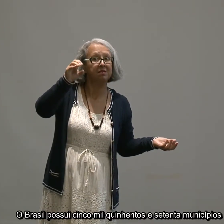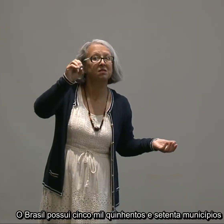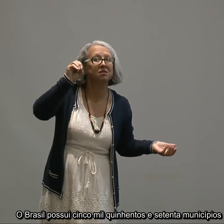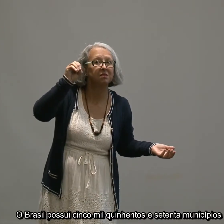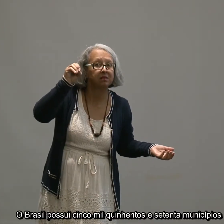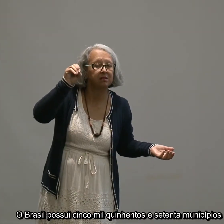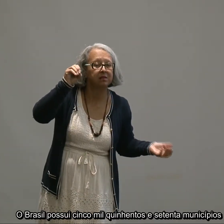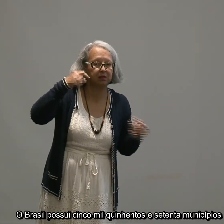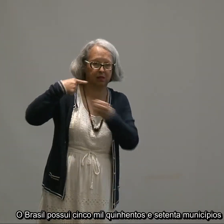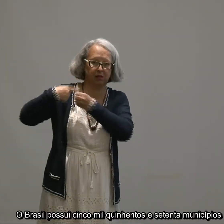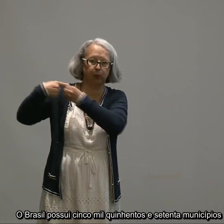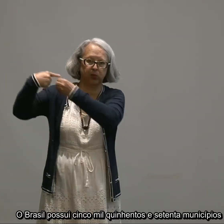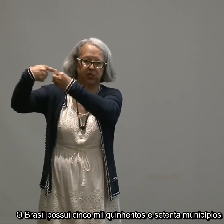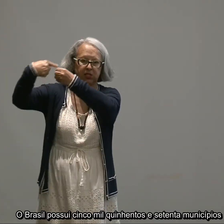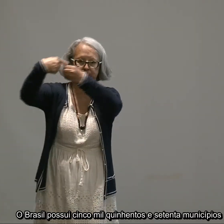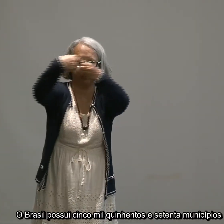O Brasil possui